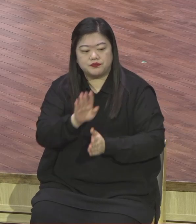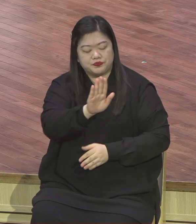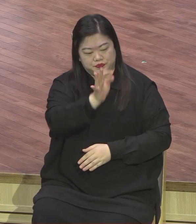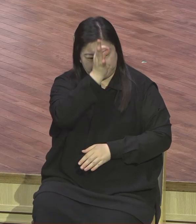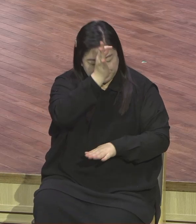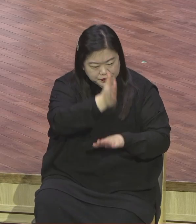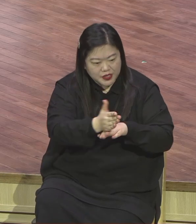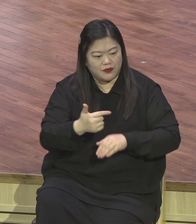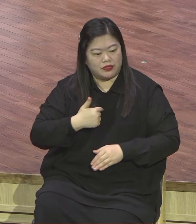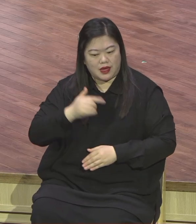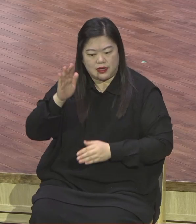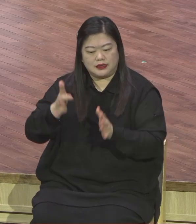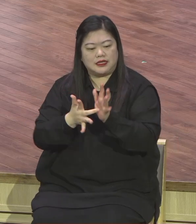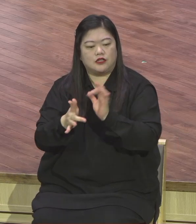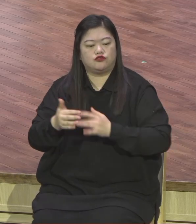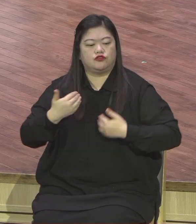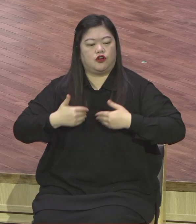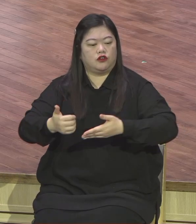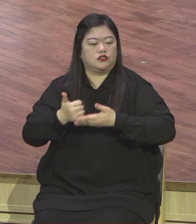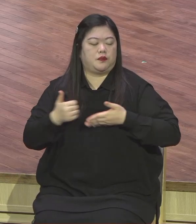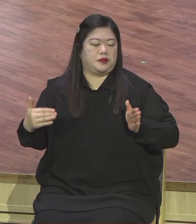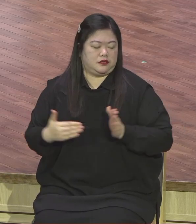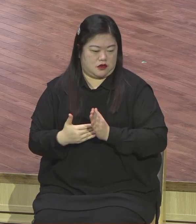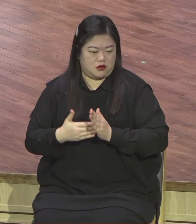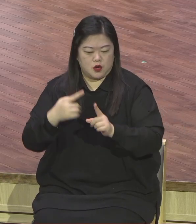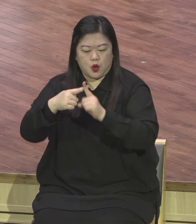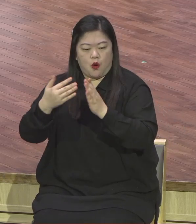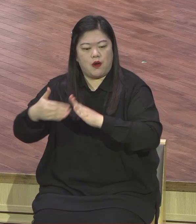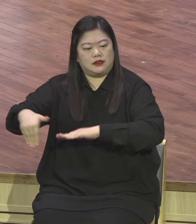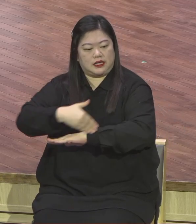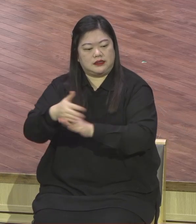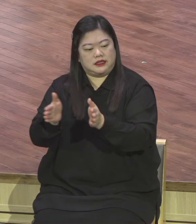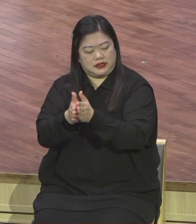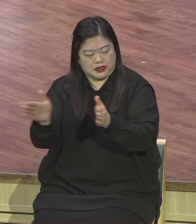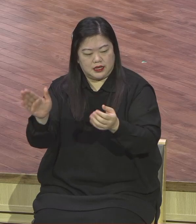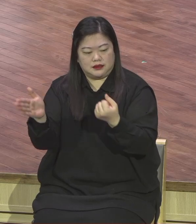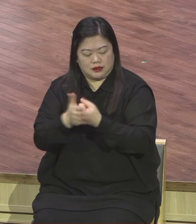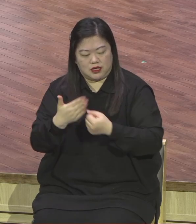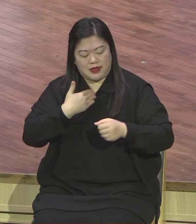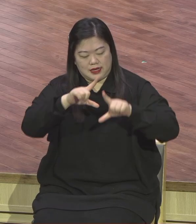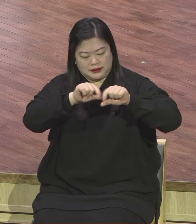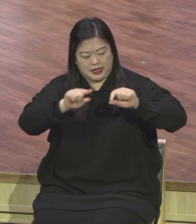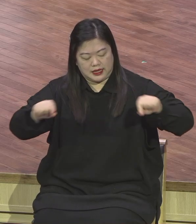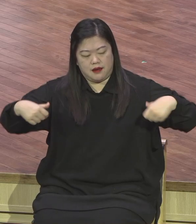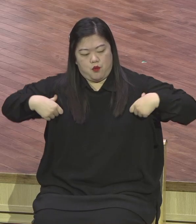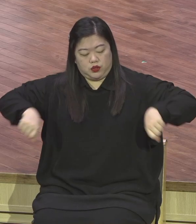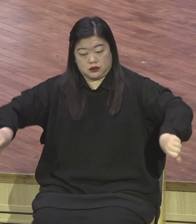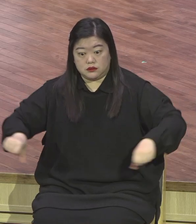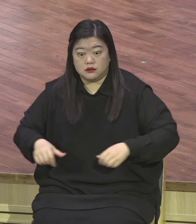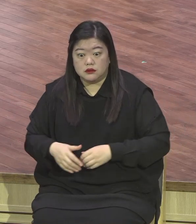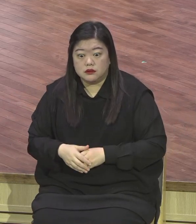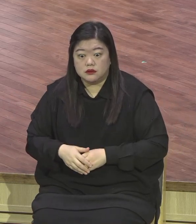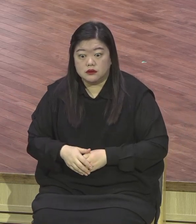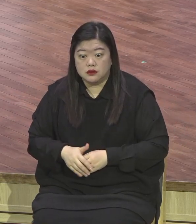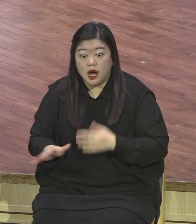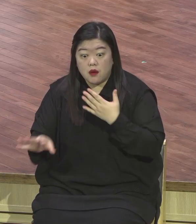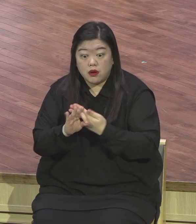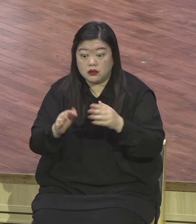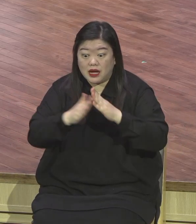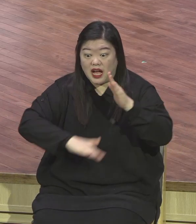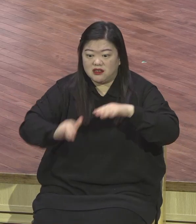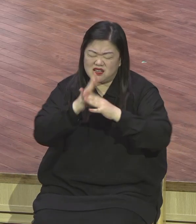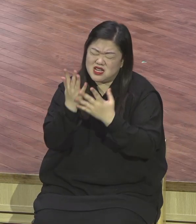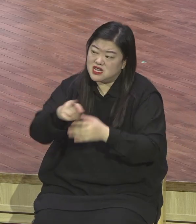되었다. 예수 믿기 시작하면서 그 집안이 그 한 사람 때문에 확 불안